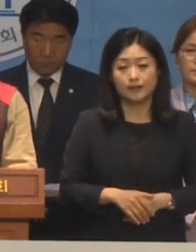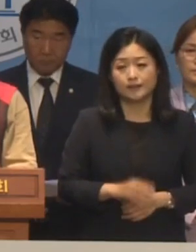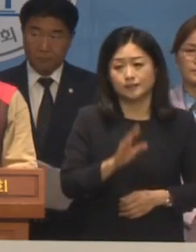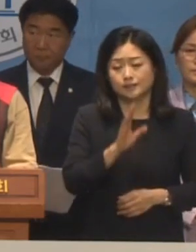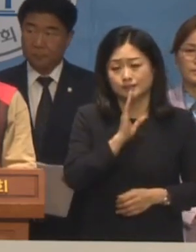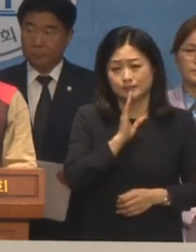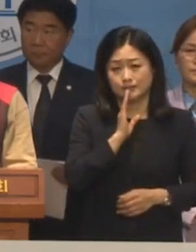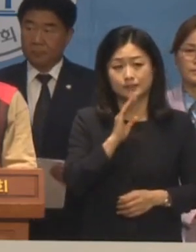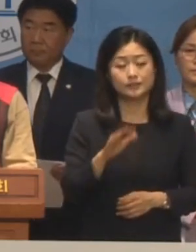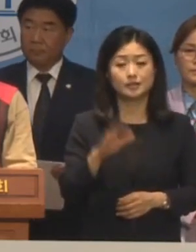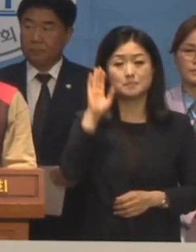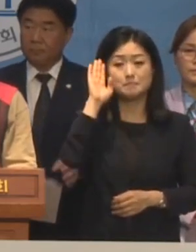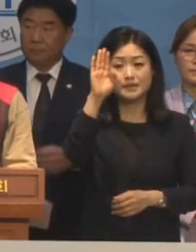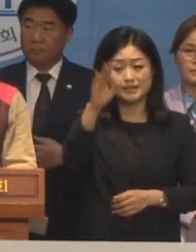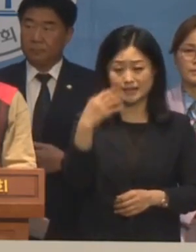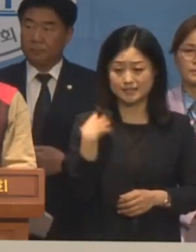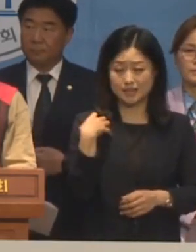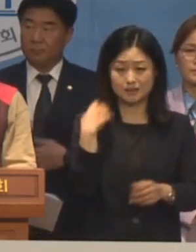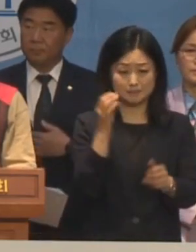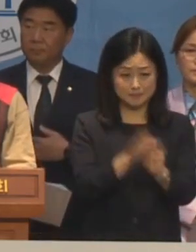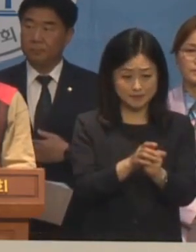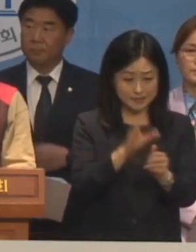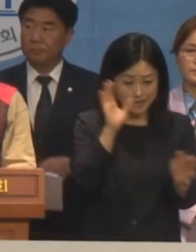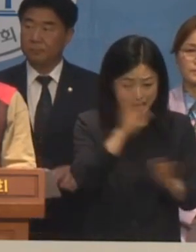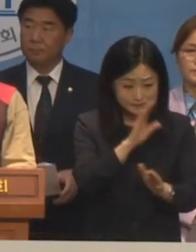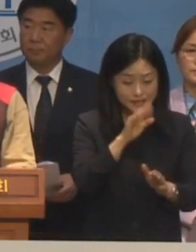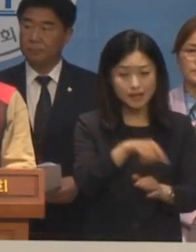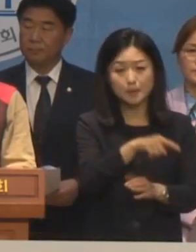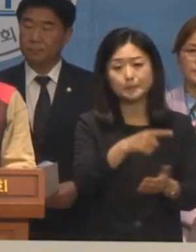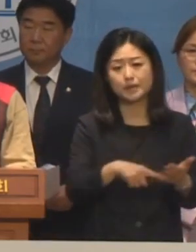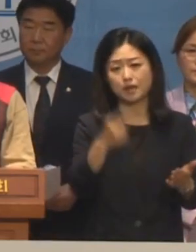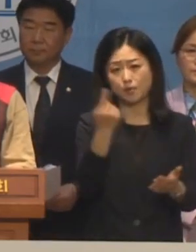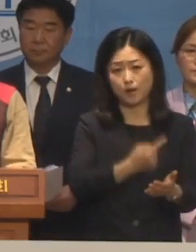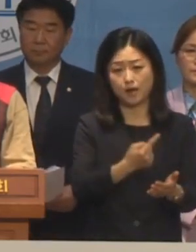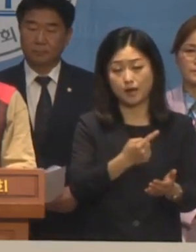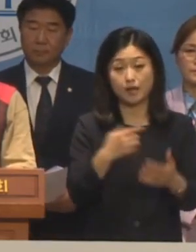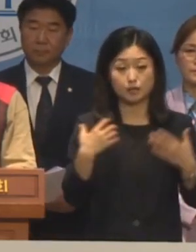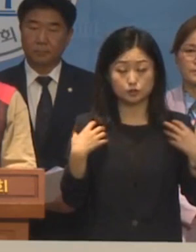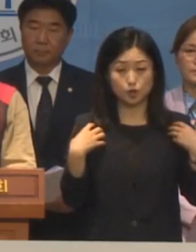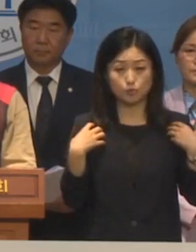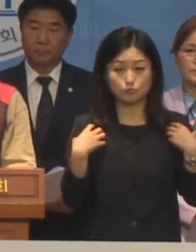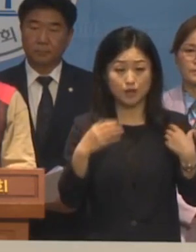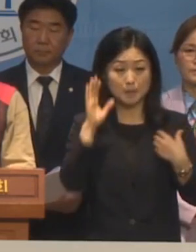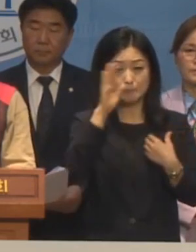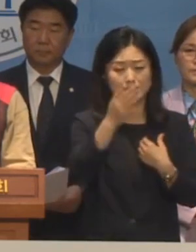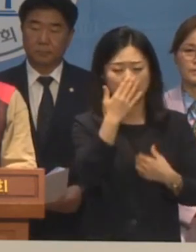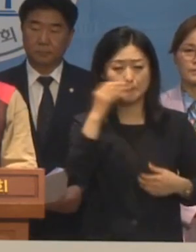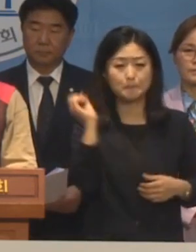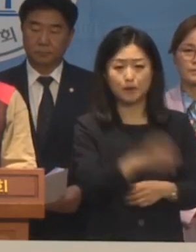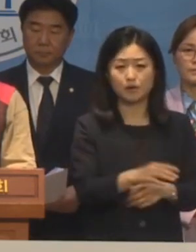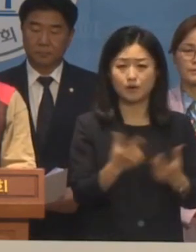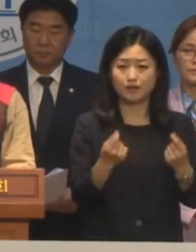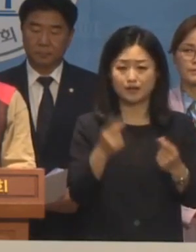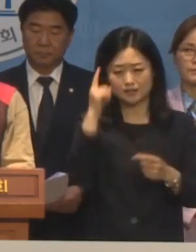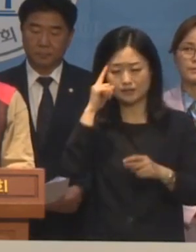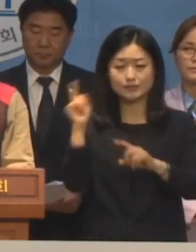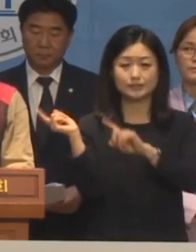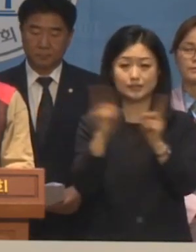바로 우리 미래를 책임지는 학생들입니다. 정부는 우리나라 미래를 버린 것입니다. 정신